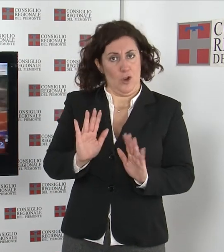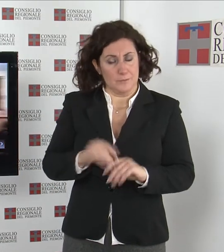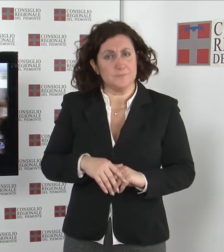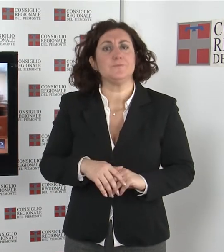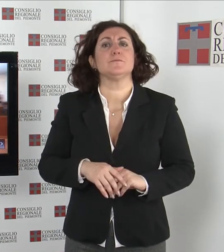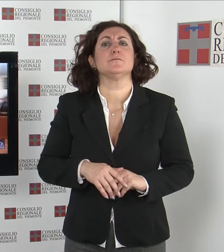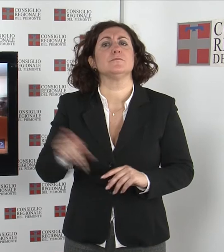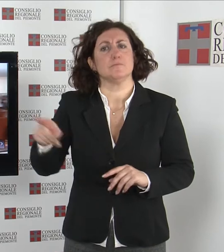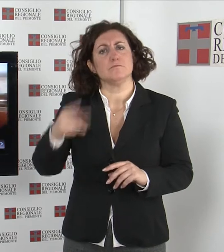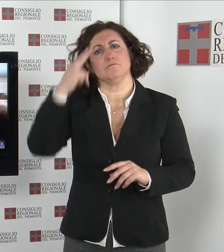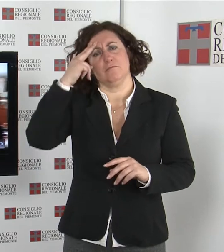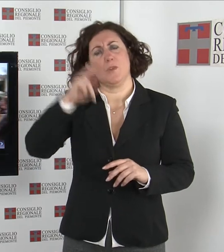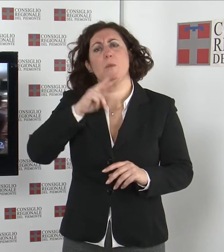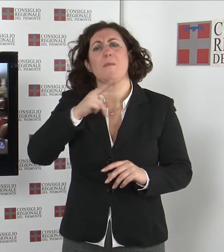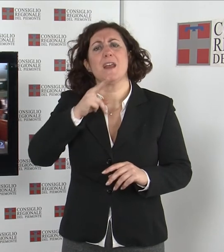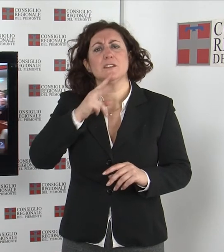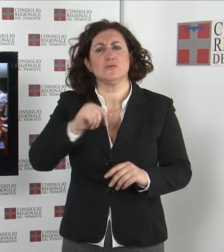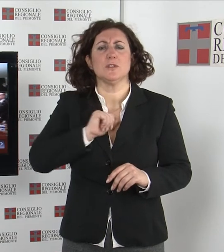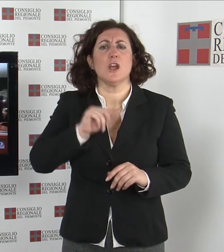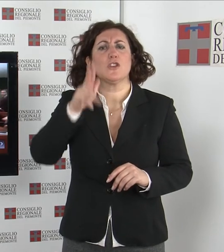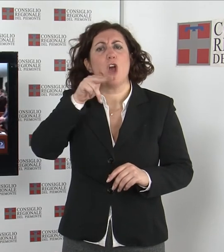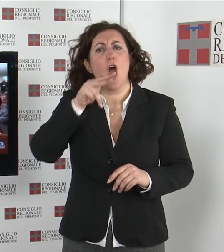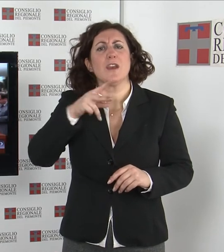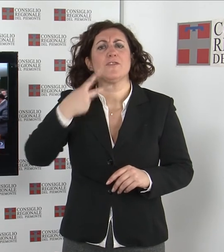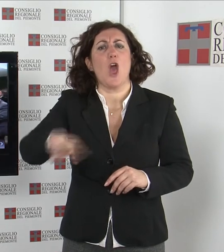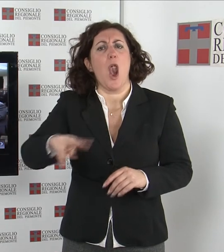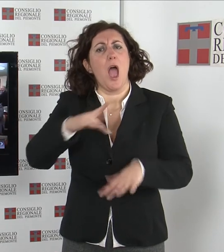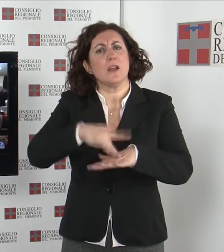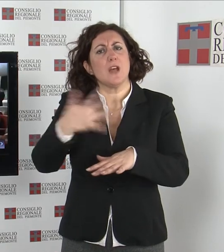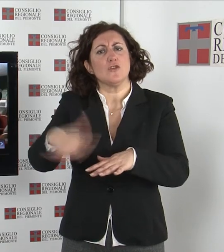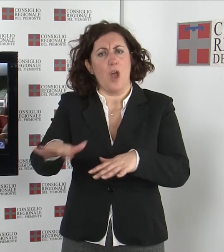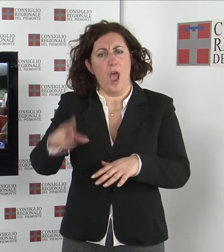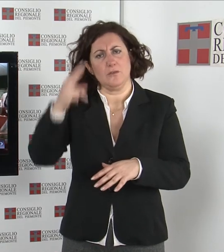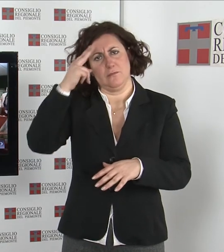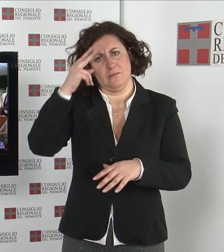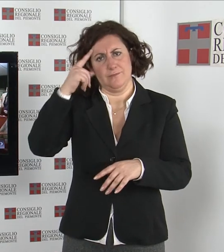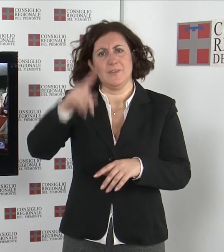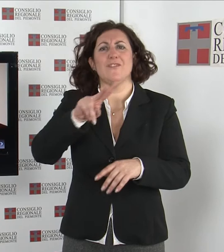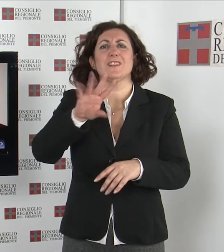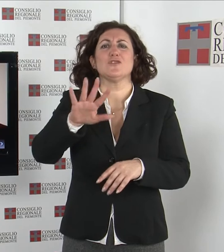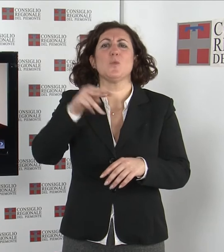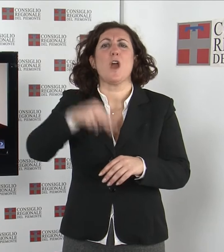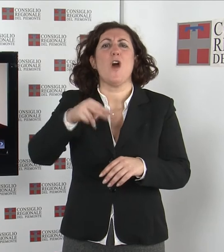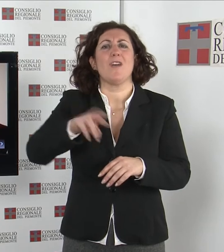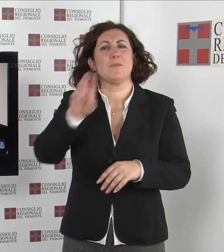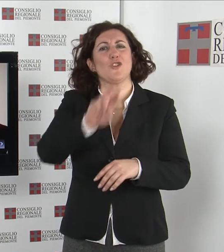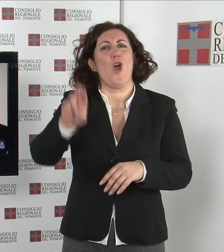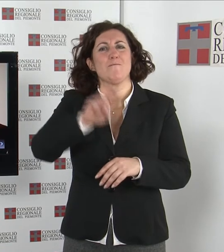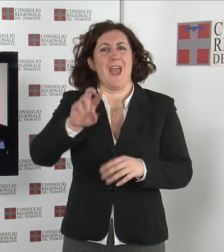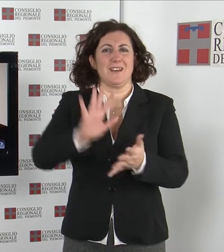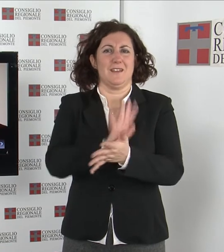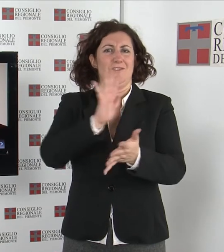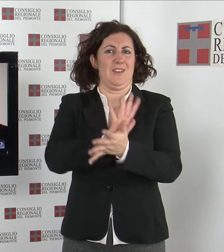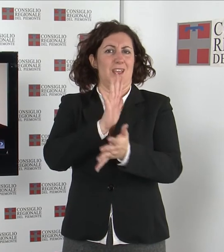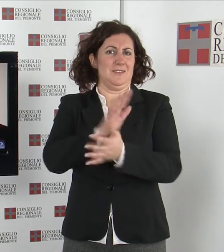ha ricordato le donne vittime di violenza la cui giornata commemorativa si celebra domenica 55 novembre e ha approvato in